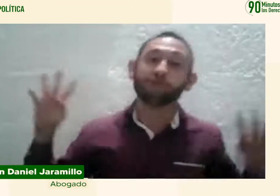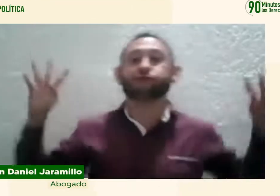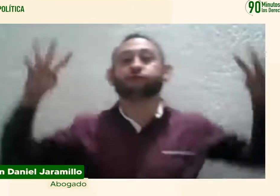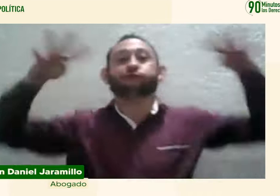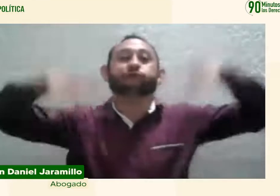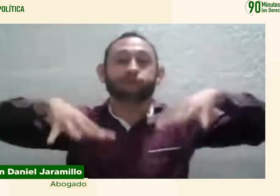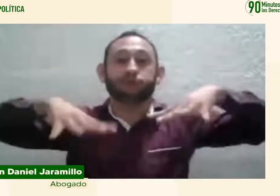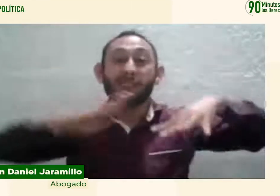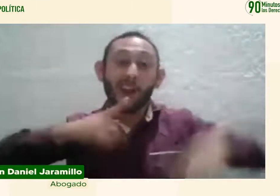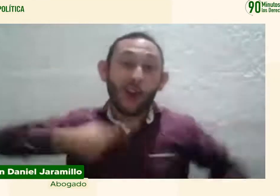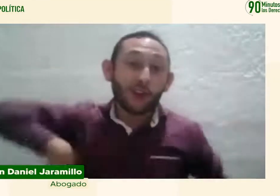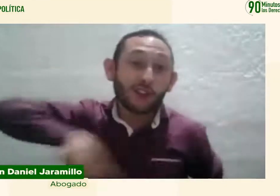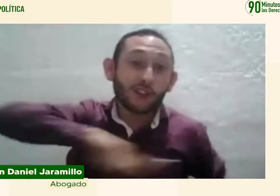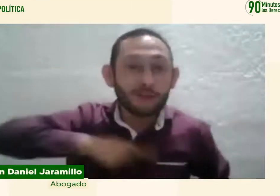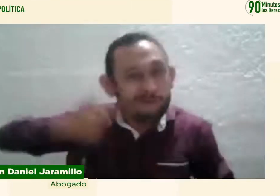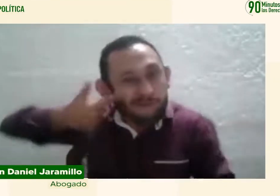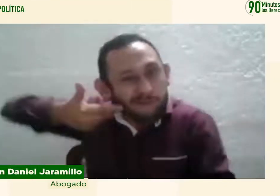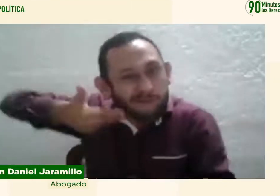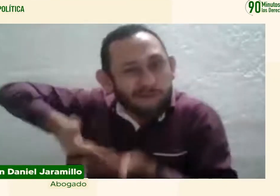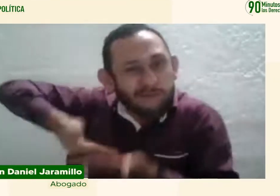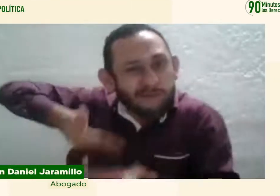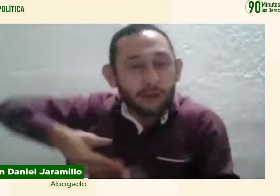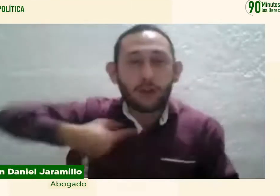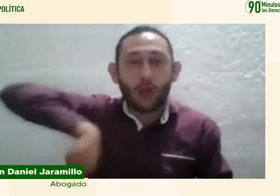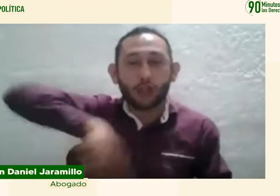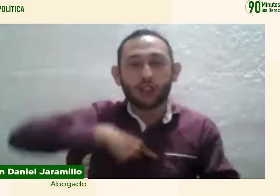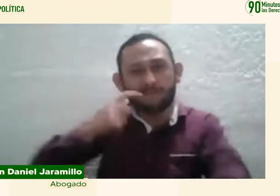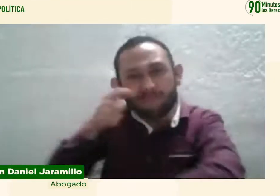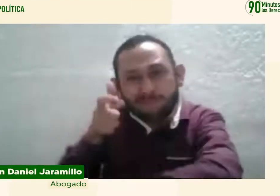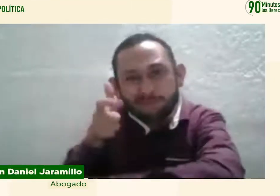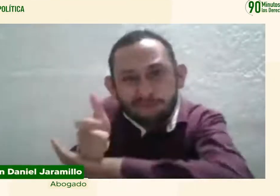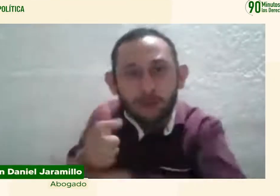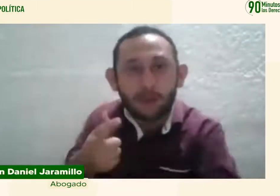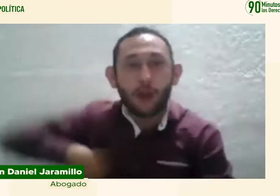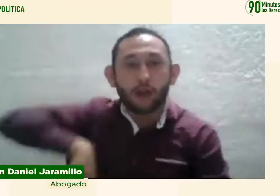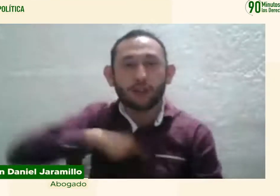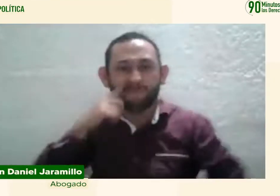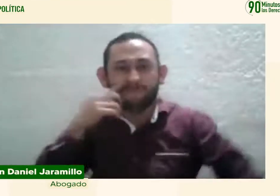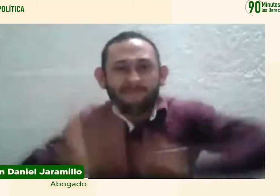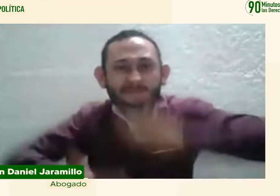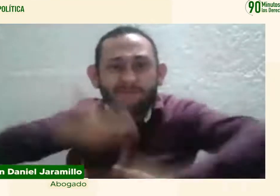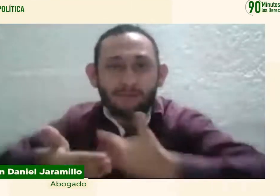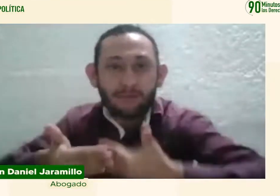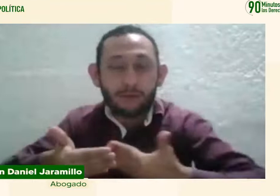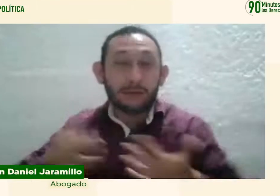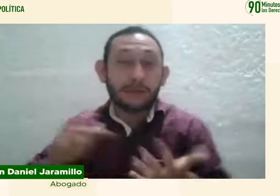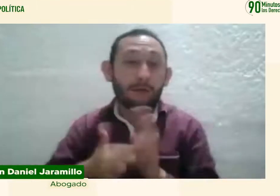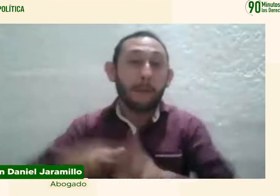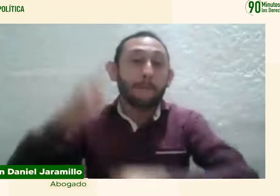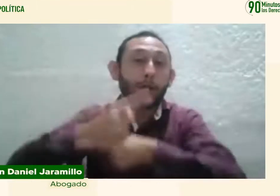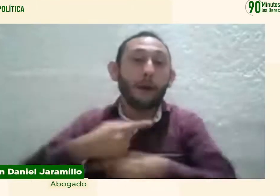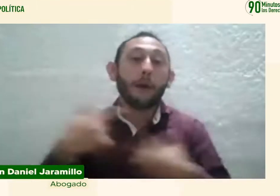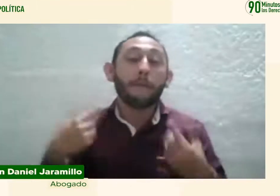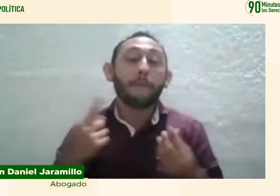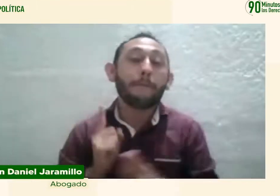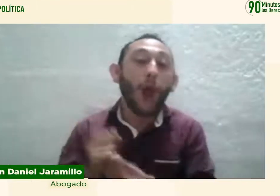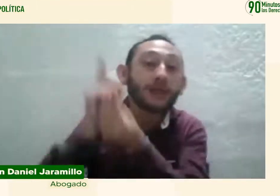porque es el futuro de colombia que todos estamos presentes de poder garantizar que estos